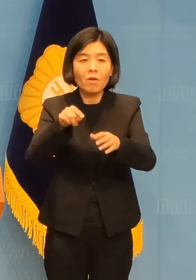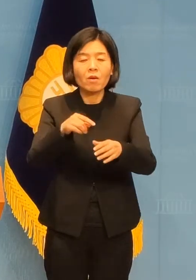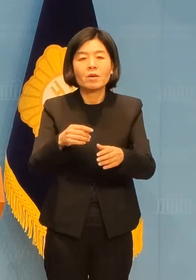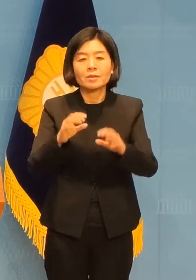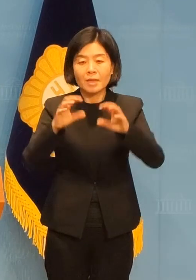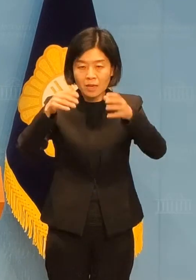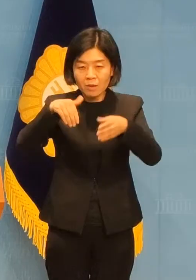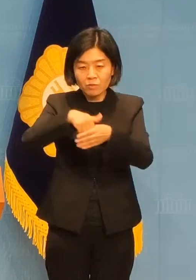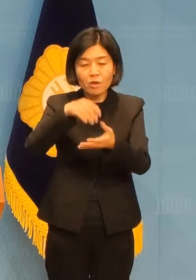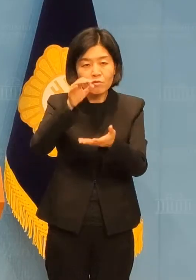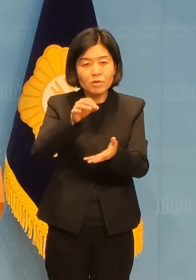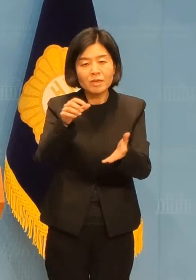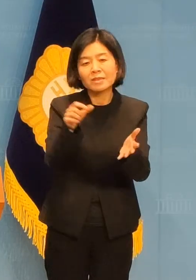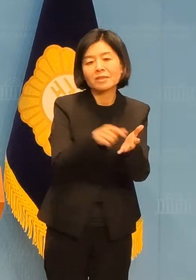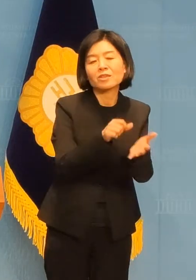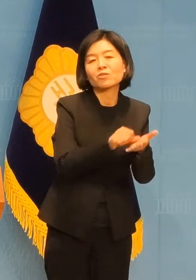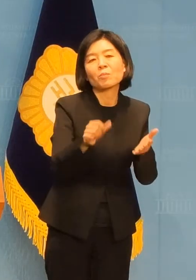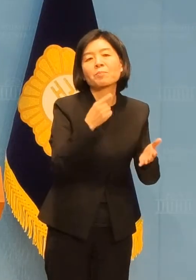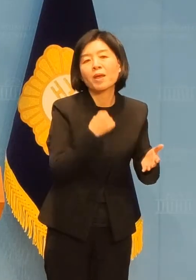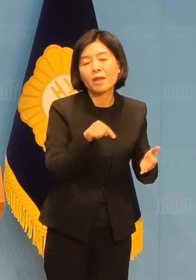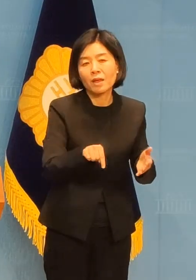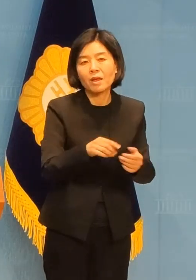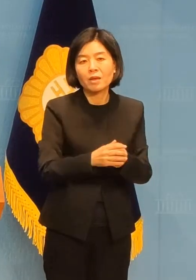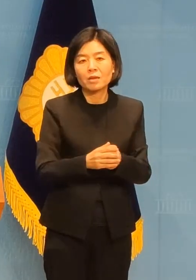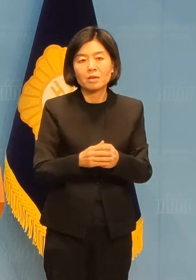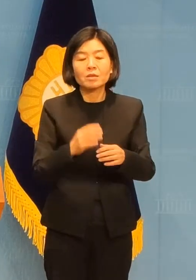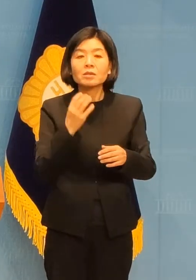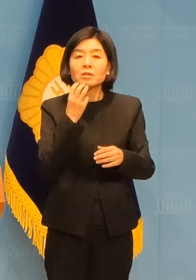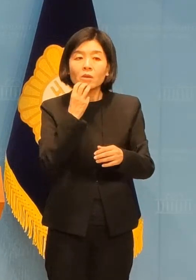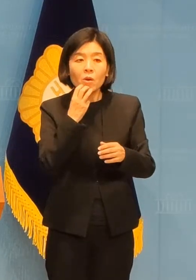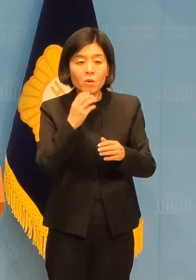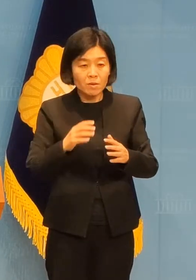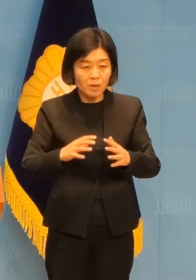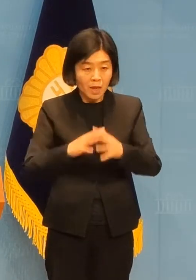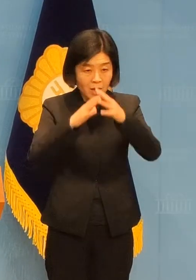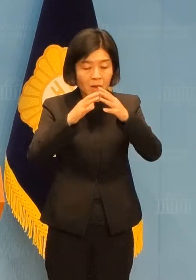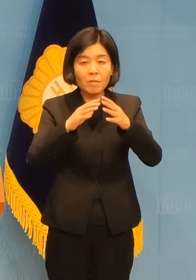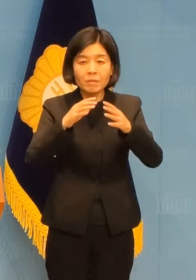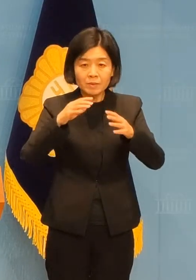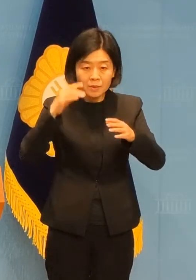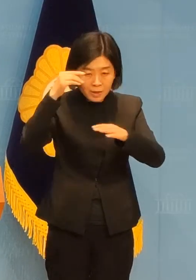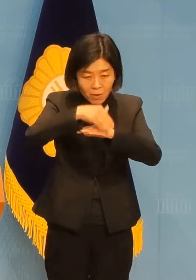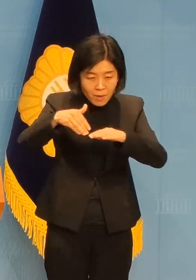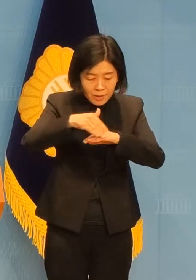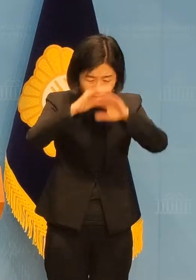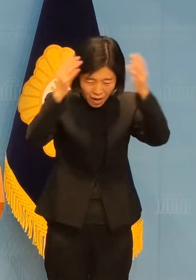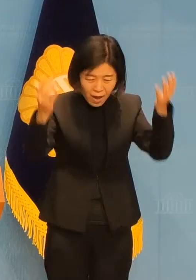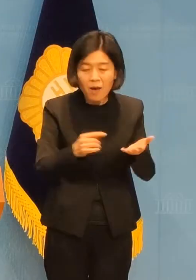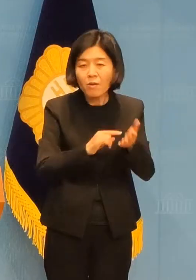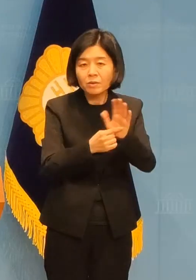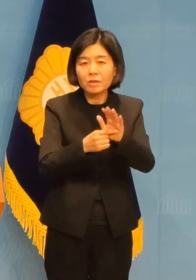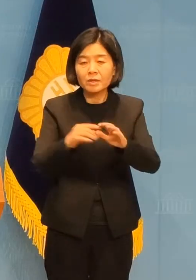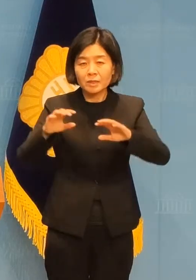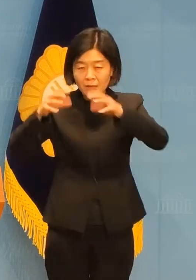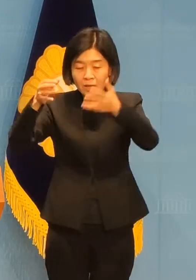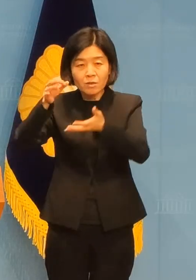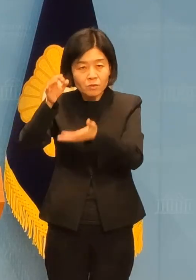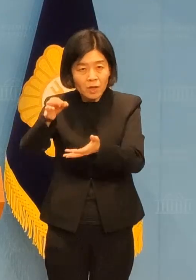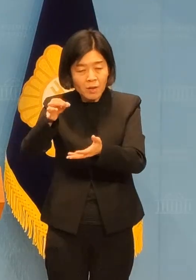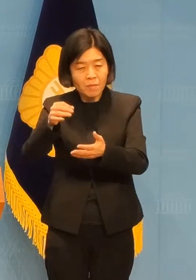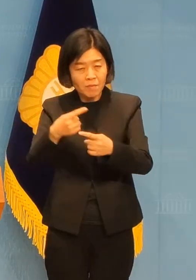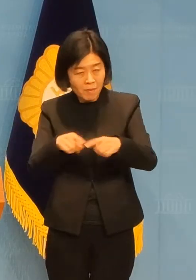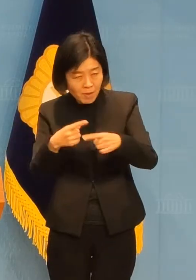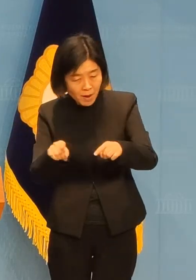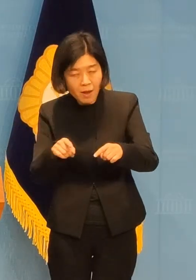취소됐다. 서울시는 종묘 앞 개발 계획의 전 과정을 투명하게 공개하고 세계유산 영향평가를 포함한 국제